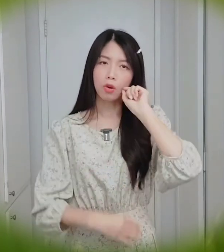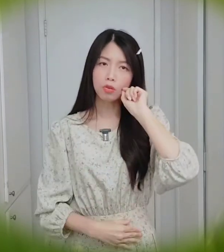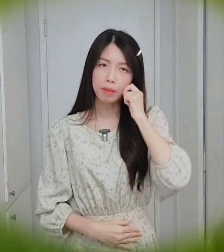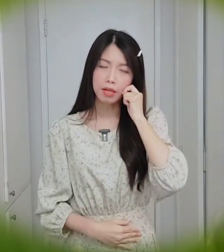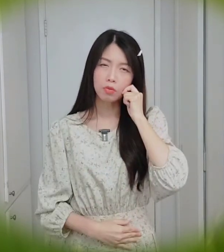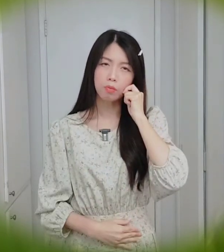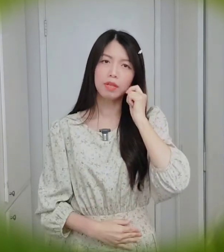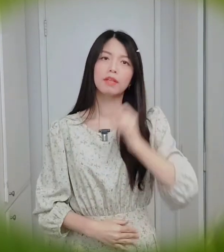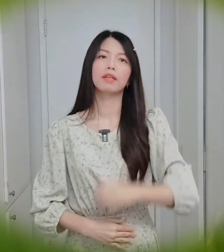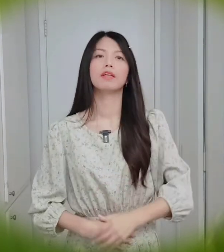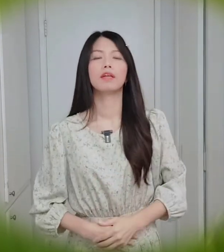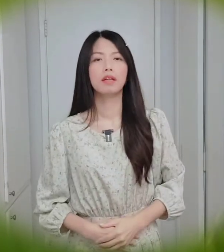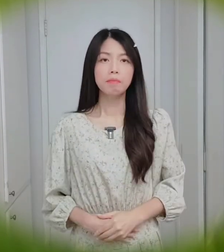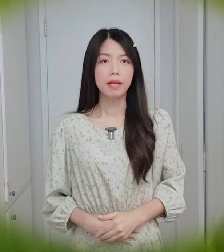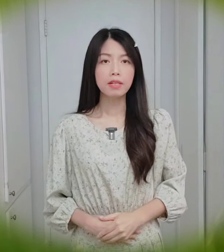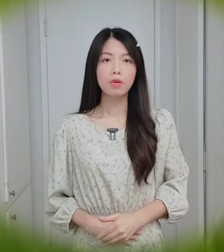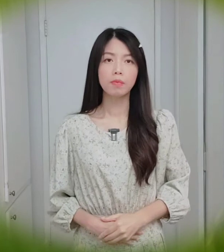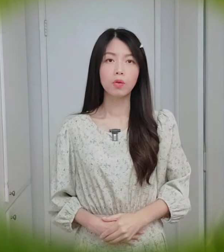말하기 어려운, 말할 수 없는